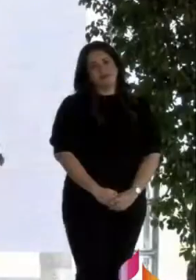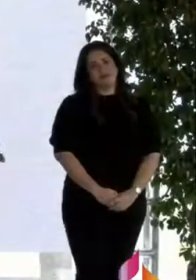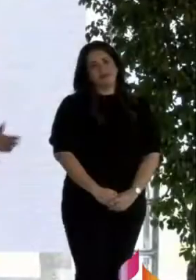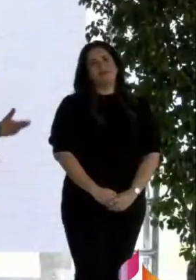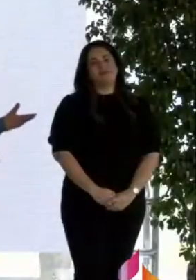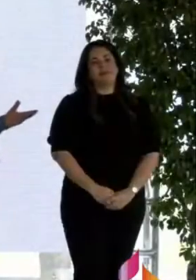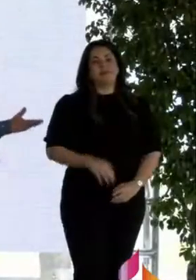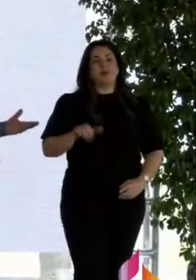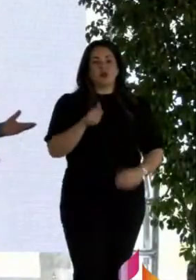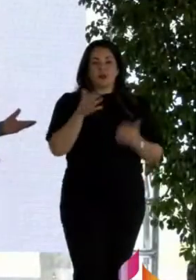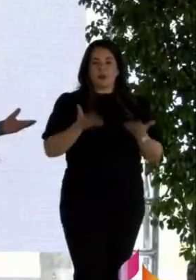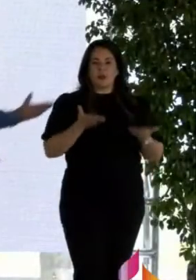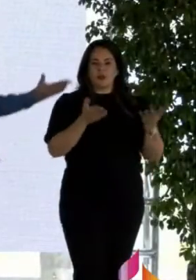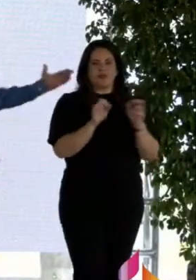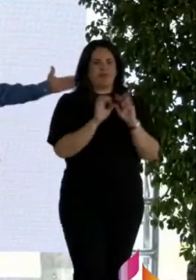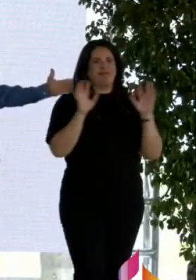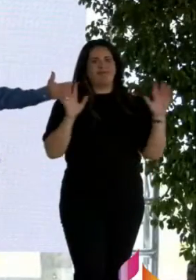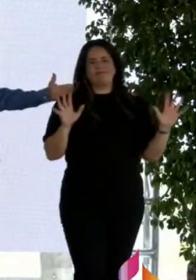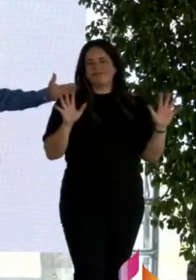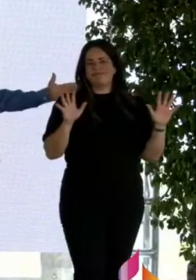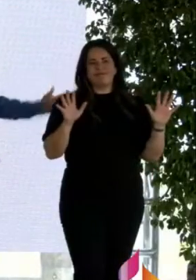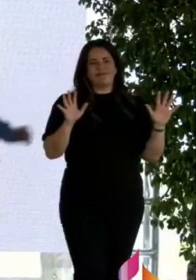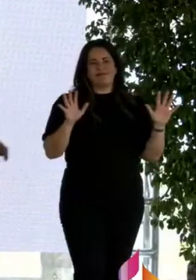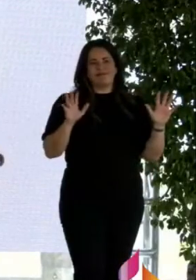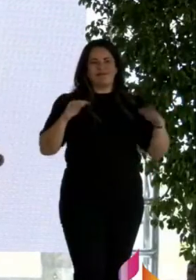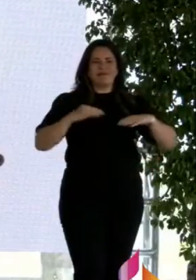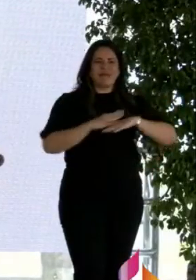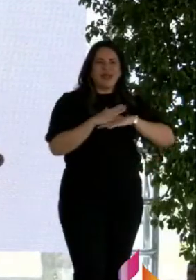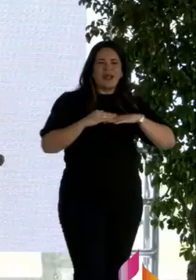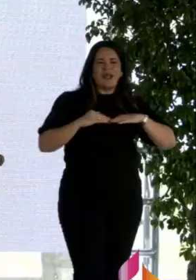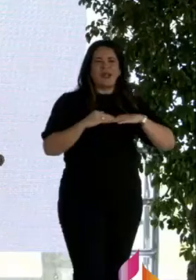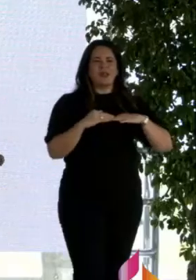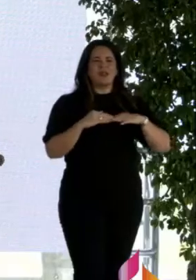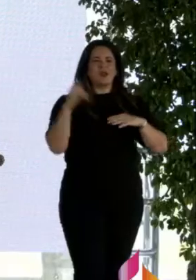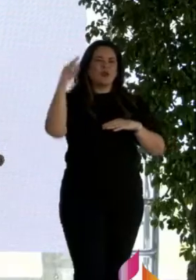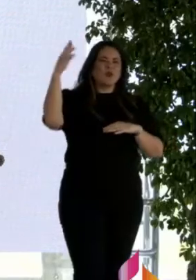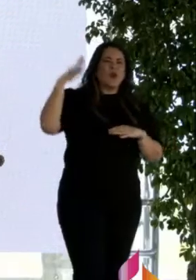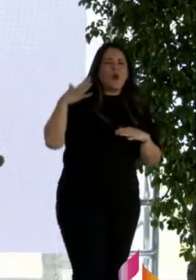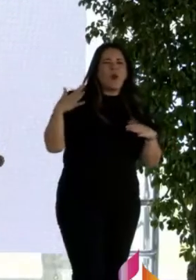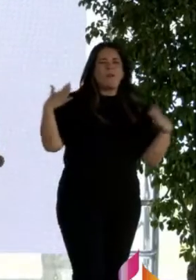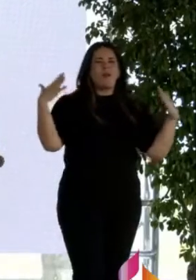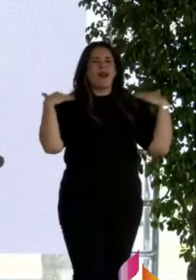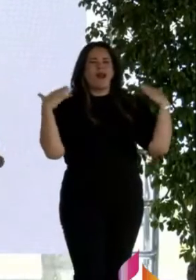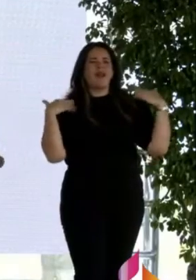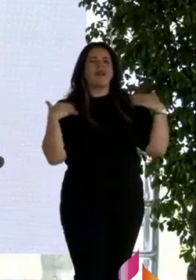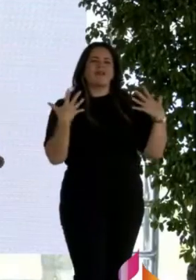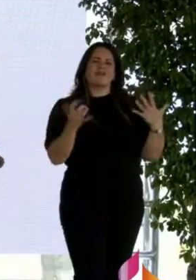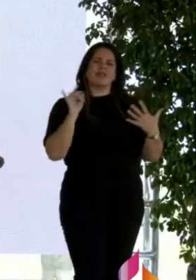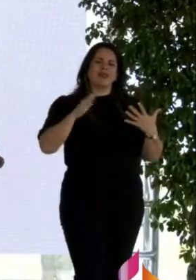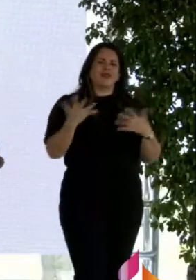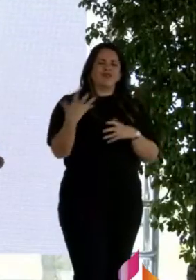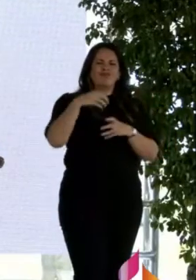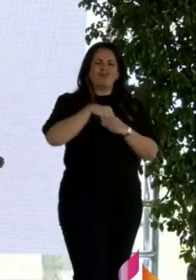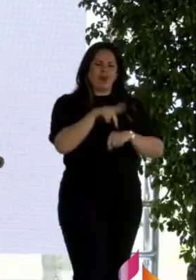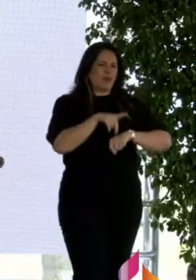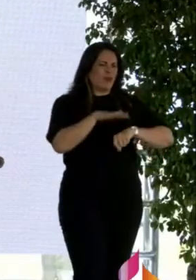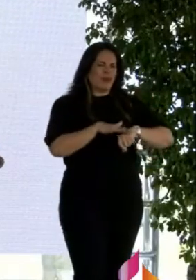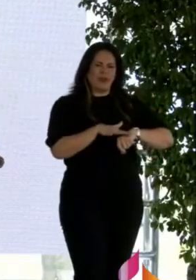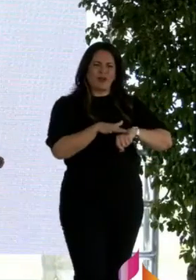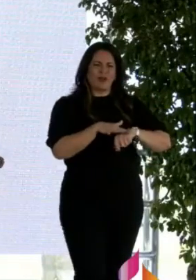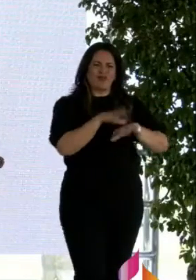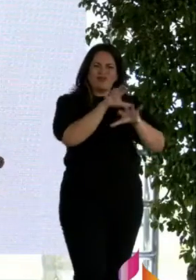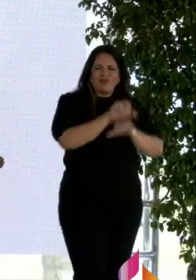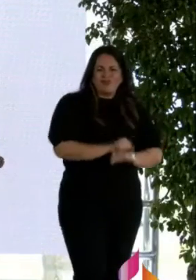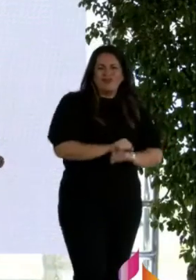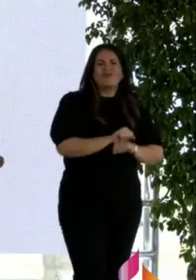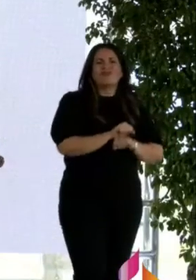Otra de las cosas que es obvio, ¿no? Mar, sol, playa, es parte de lo que nos hace Puerto Rico. Y